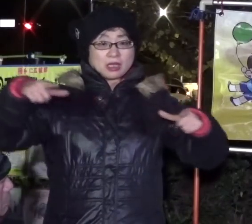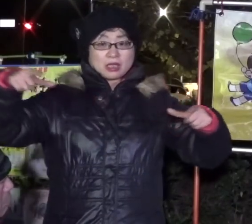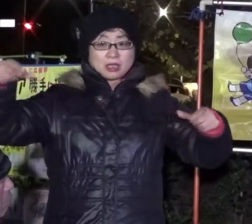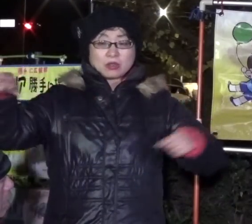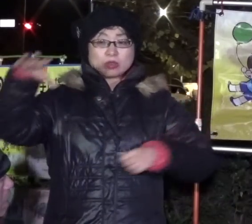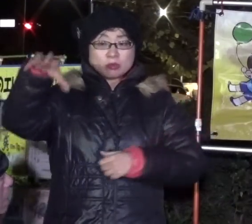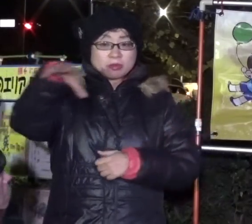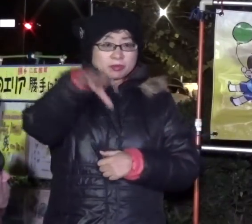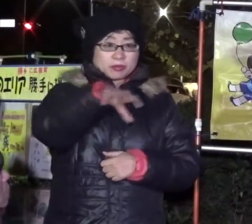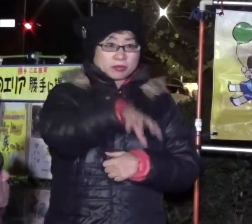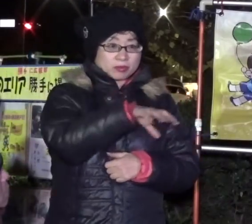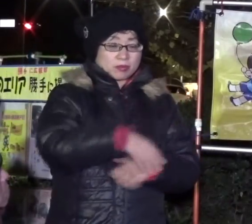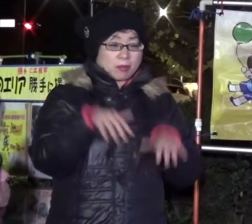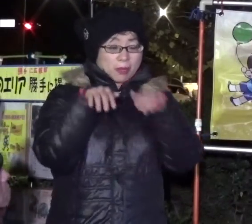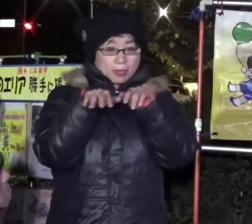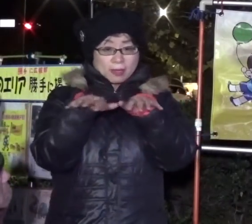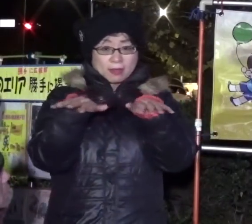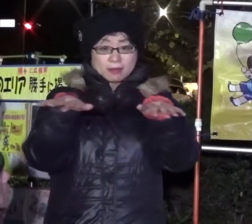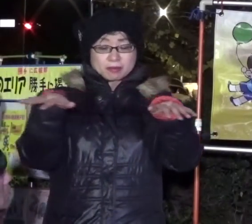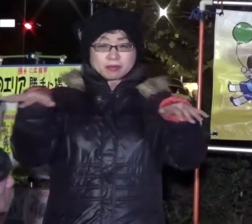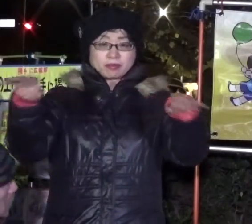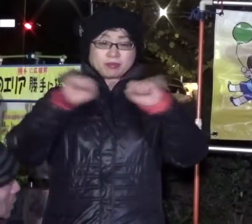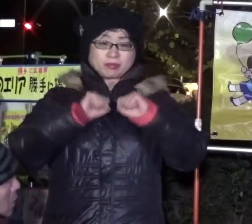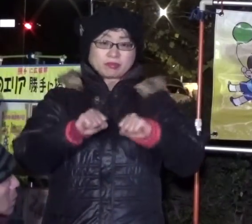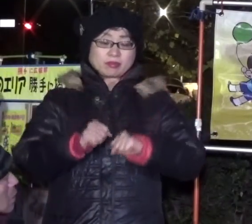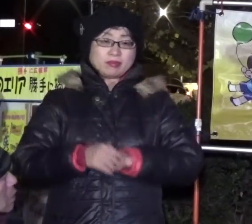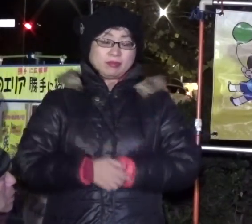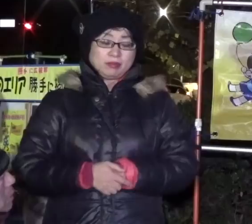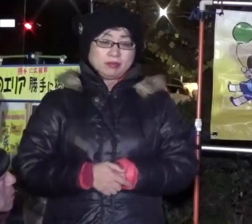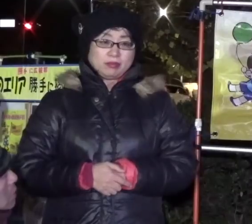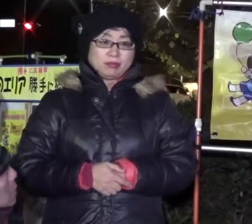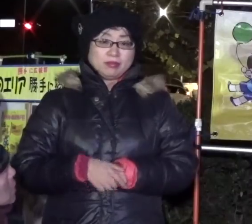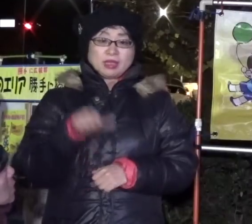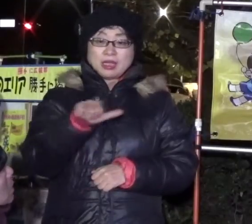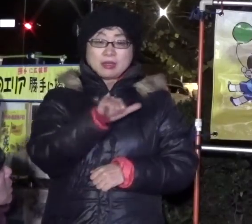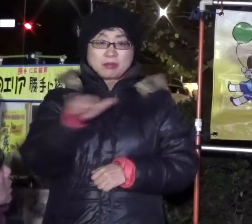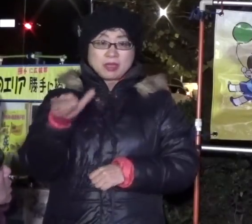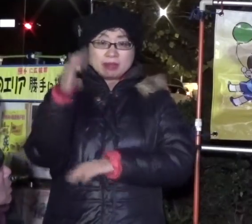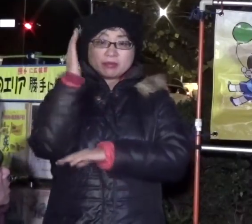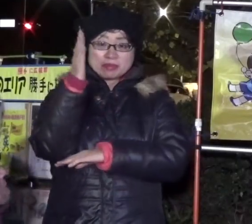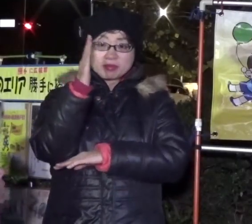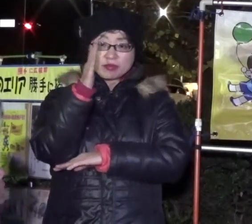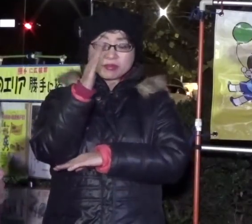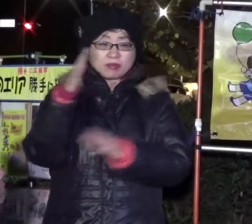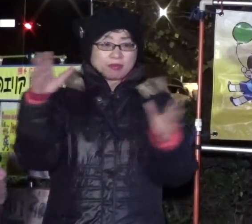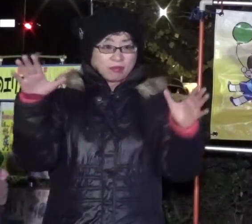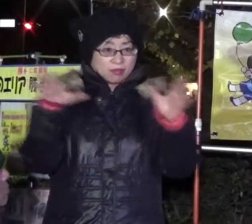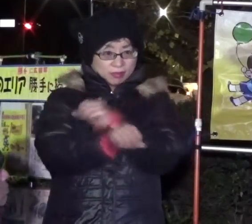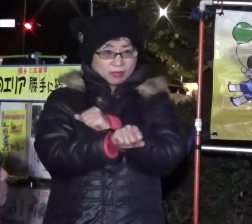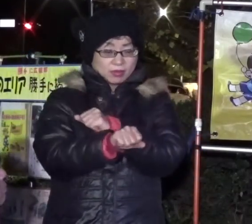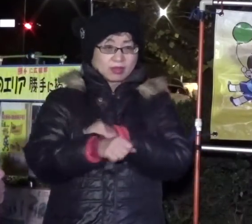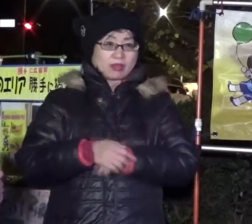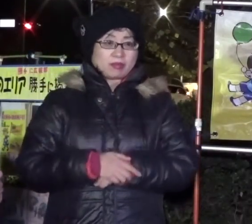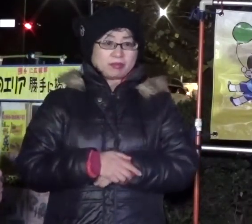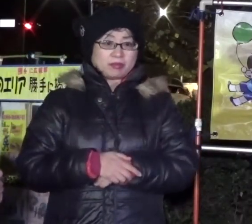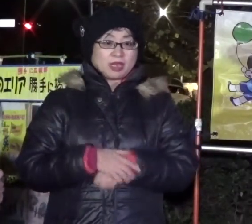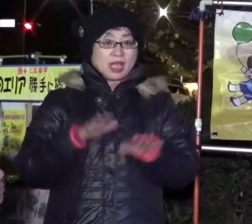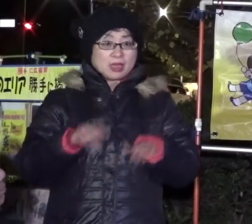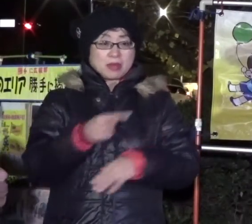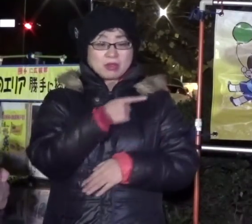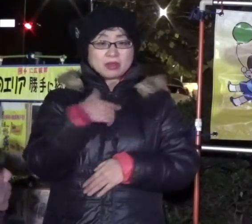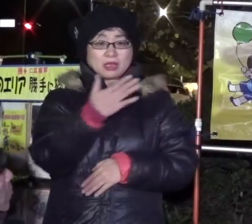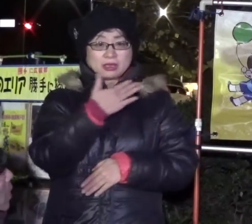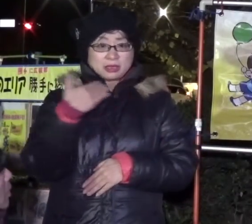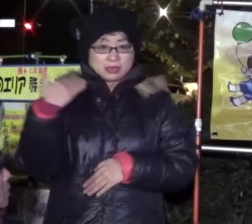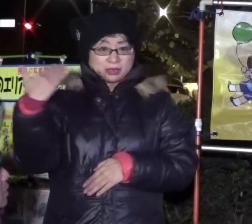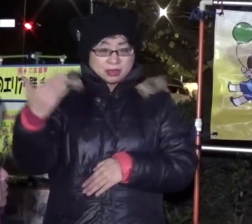にもっともっと広げていきましょう。そして安倍政権を倒しましょう。それが今私たちが子